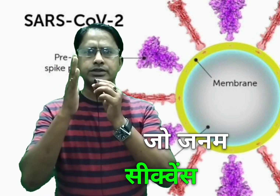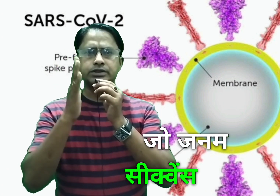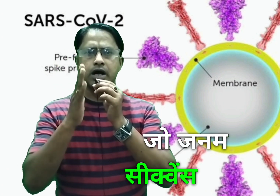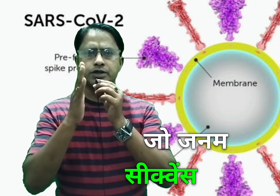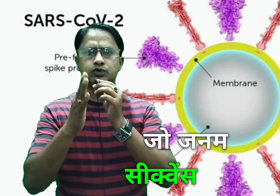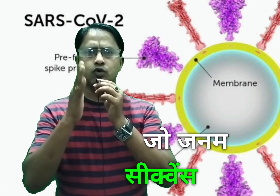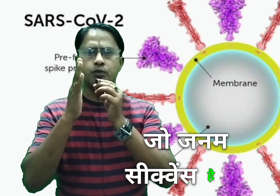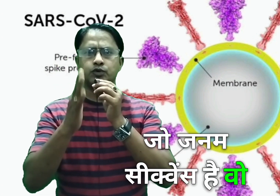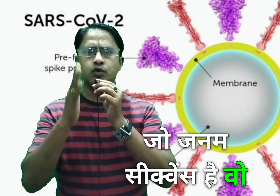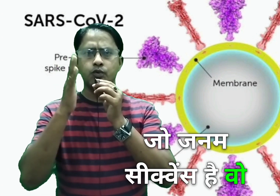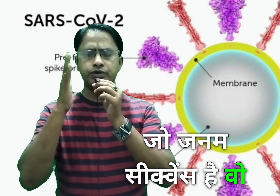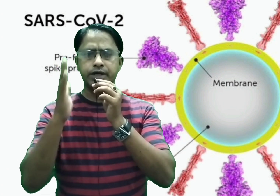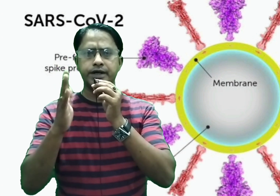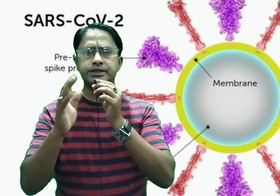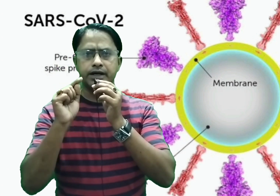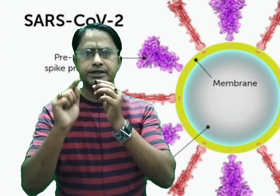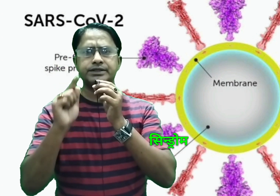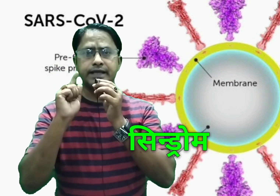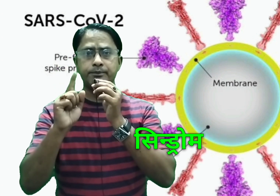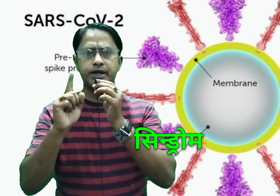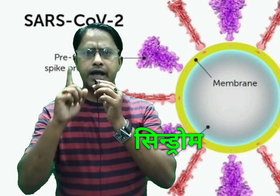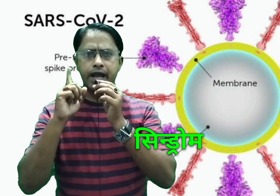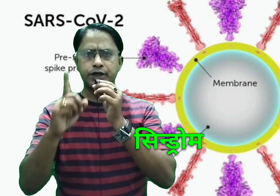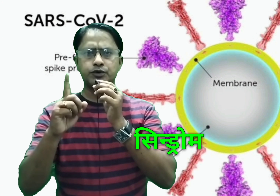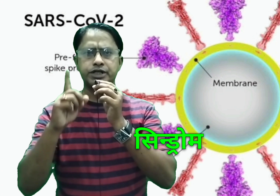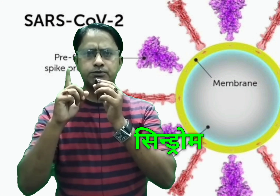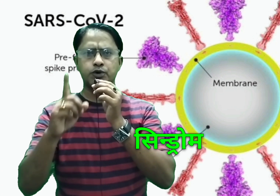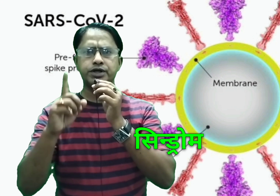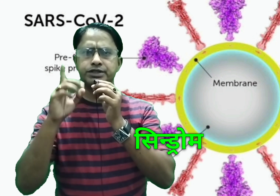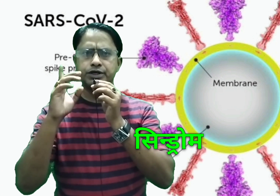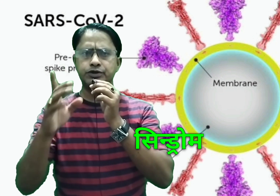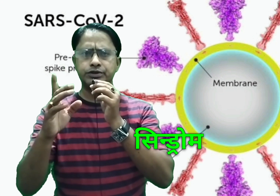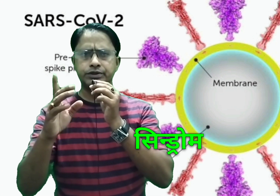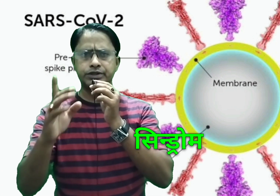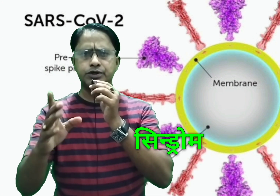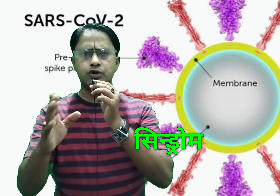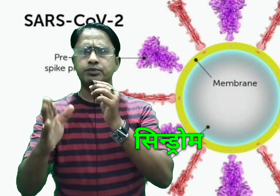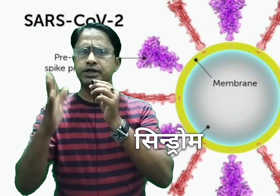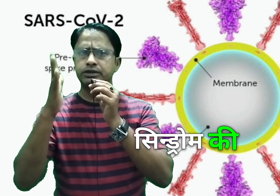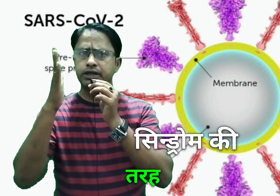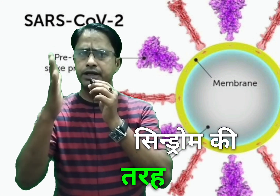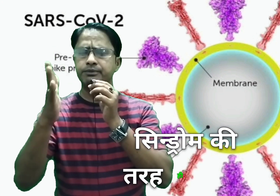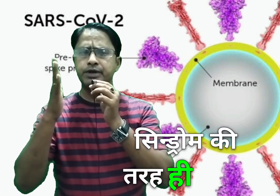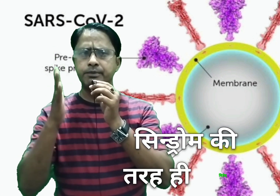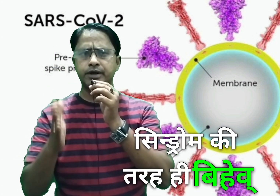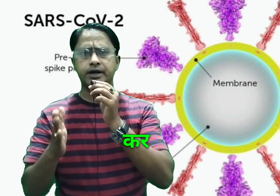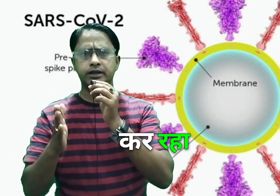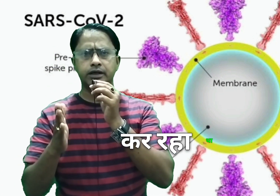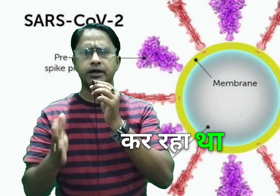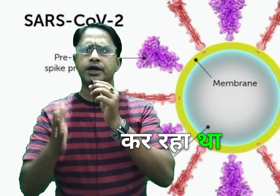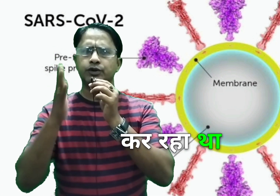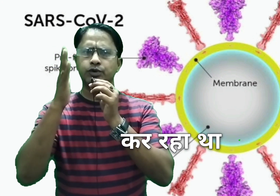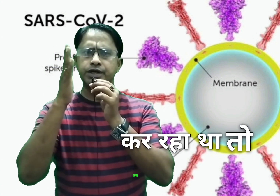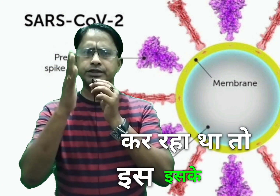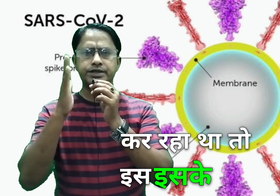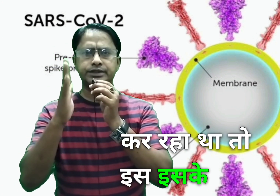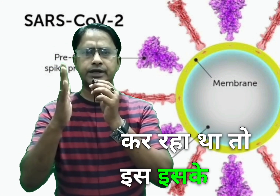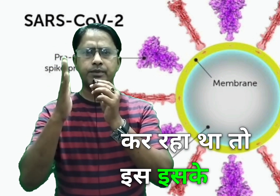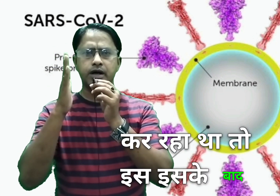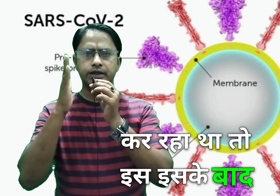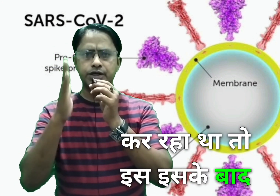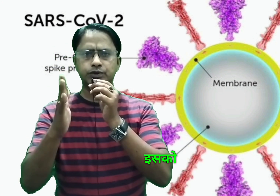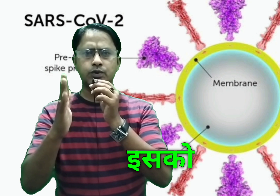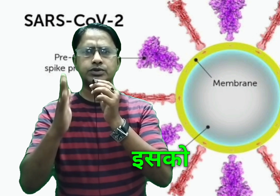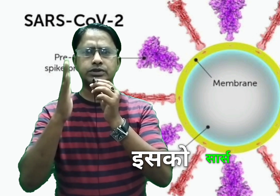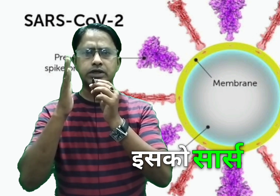वो SARS-CoV-2 यानी सेवियर एक्यूट रेस्पिरेटरी सिंड्रोम की तरह ही बिहेव कर रहा था। तो